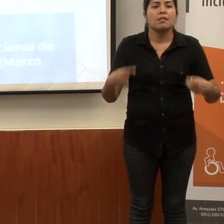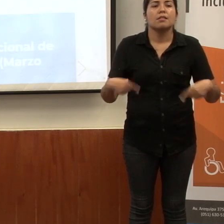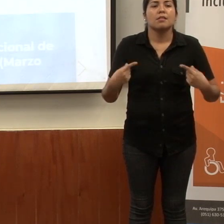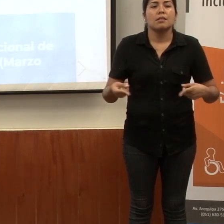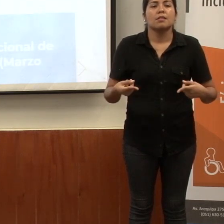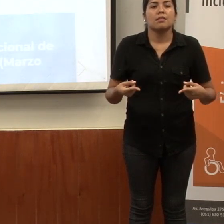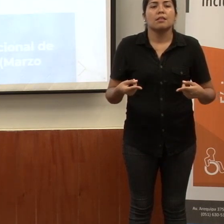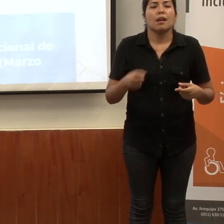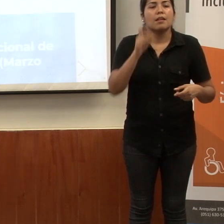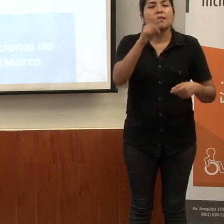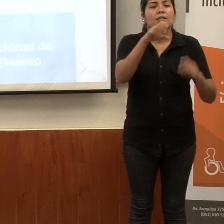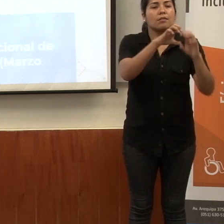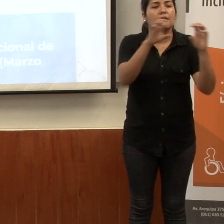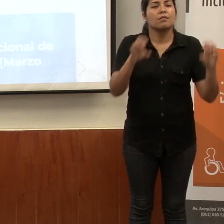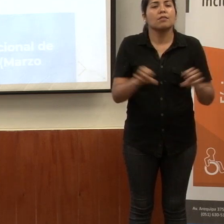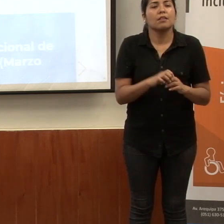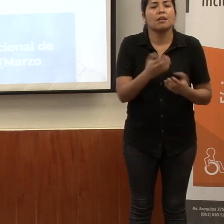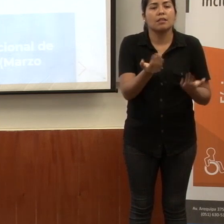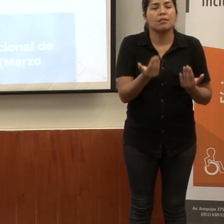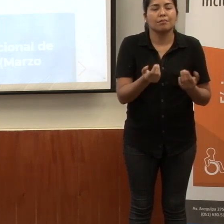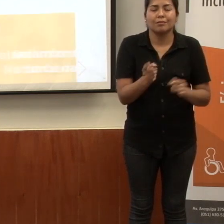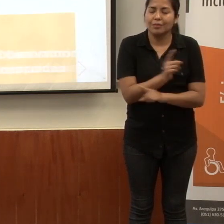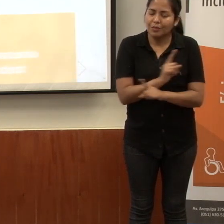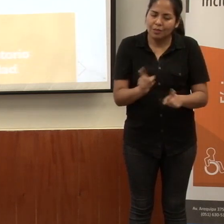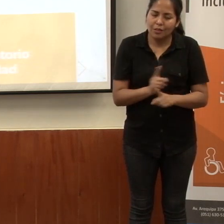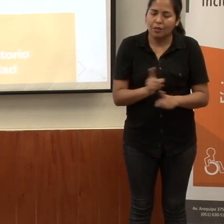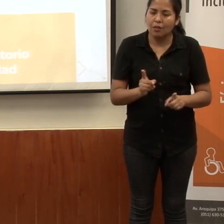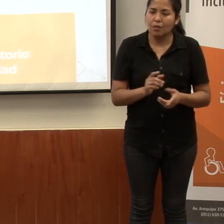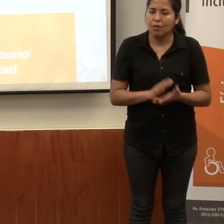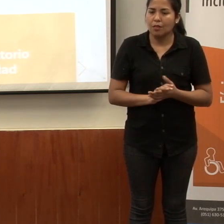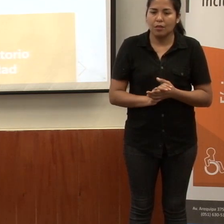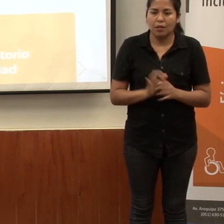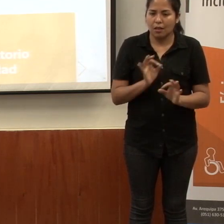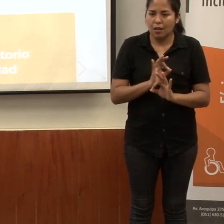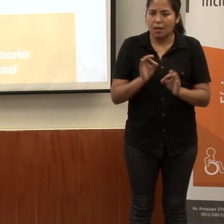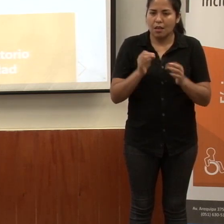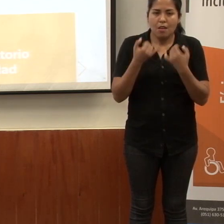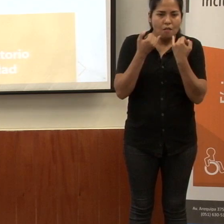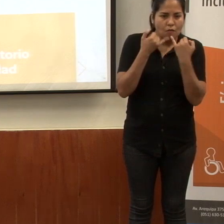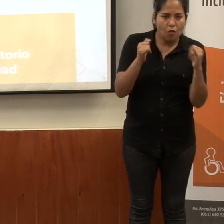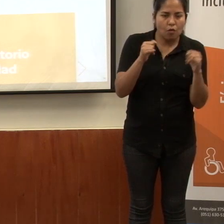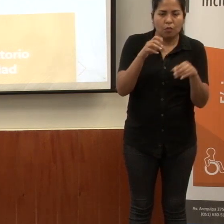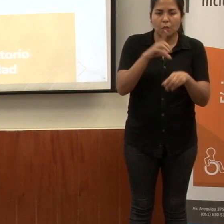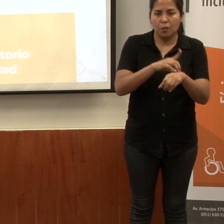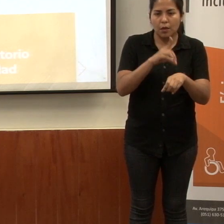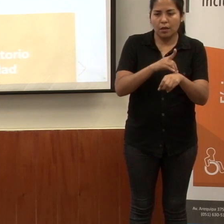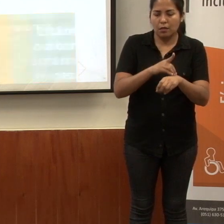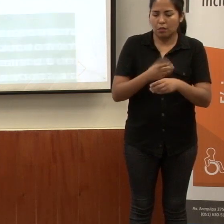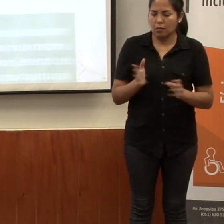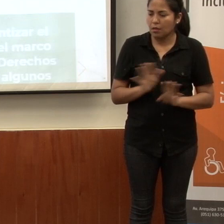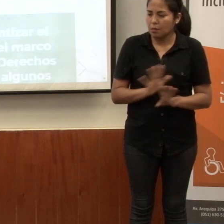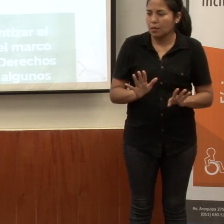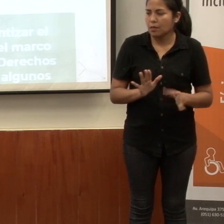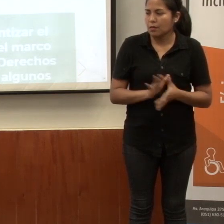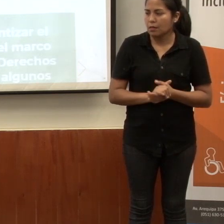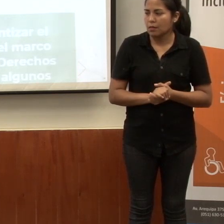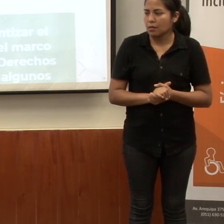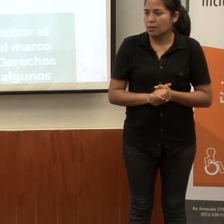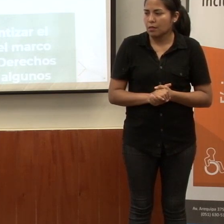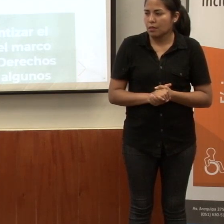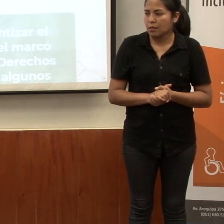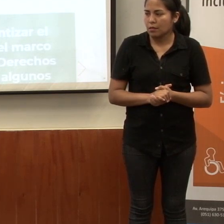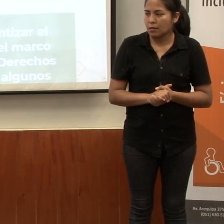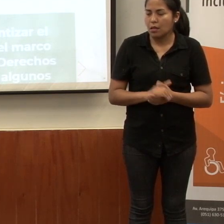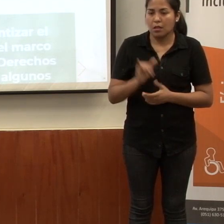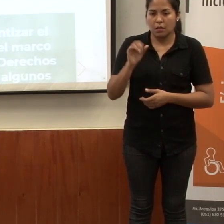certificado de discapacidad. No, señores. La silla de ruedas es un informe médico, nada más. Y se canaliza, hay un procedimiento que lo tiene bien establecido